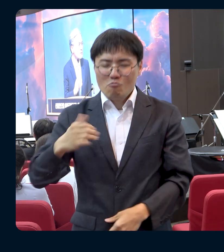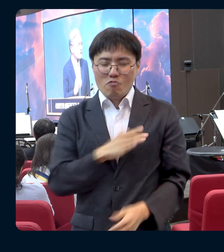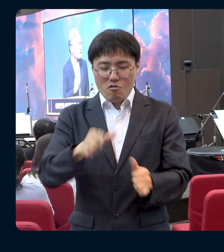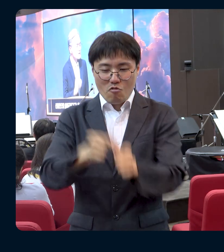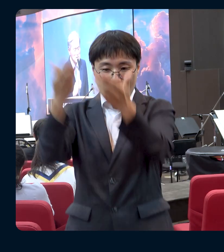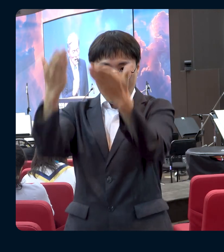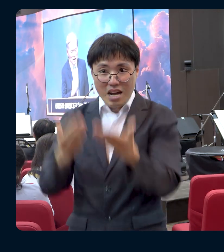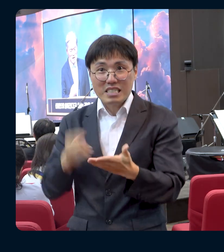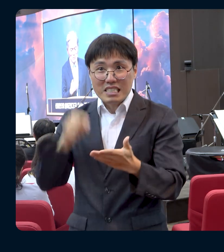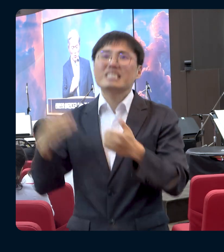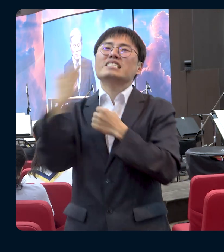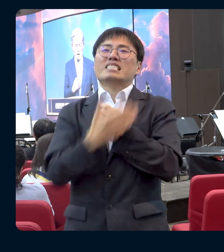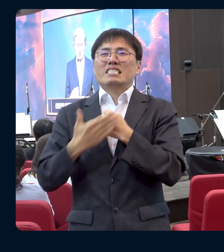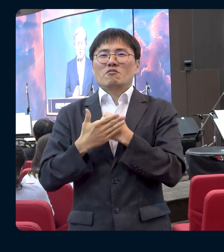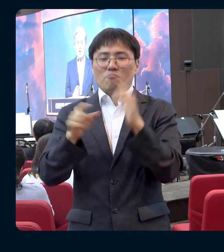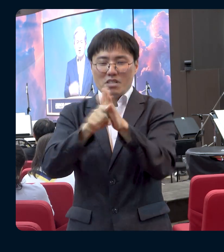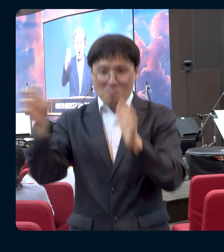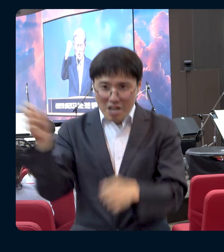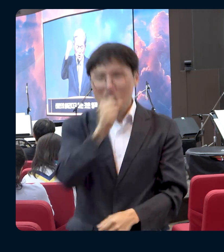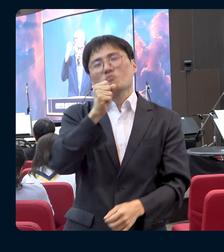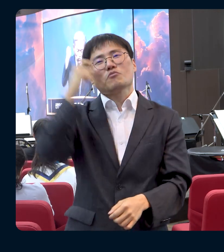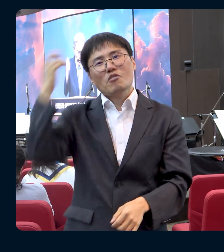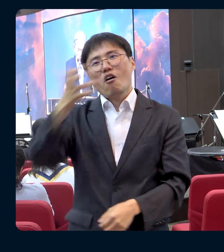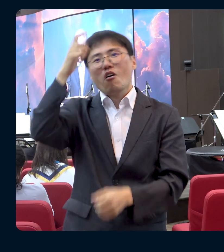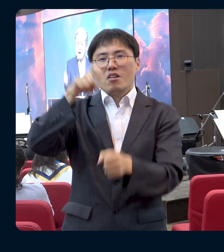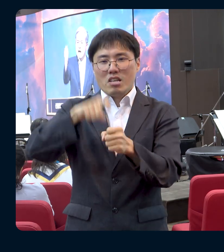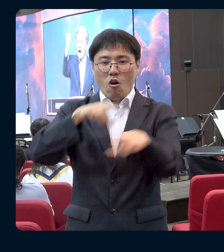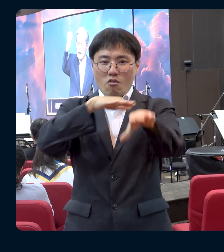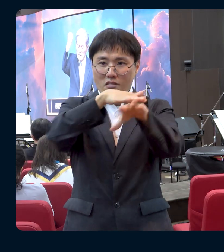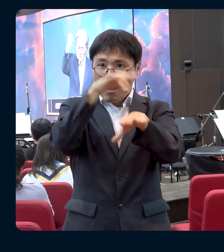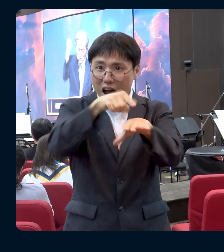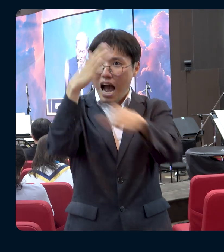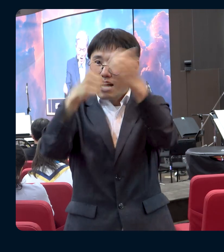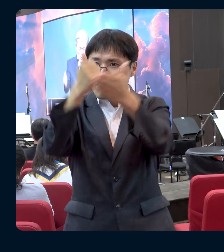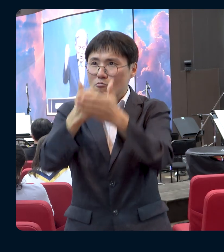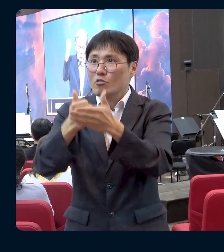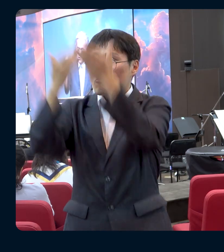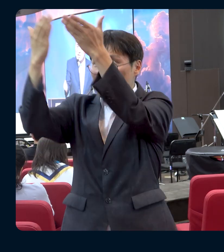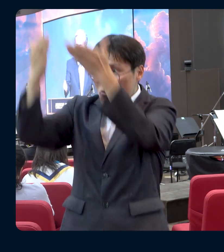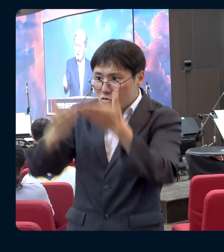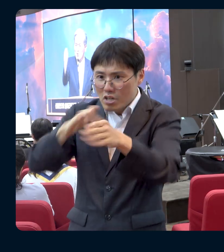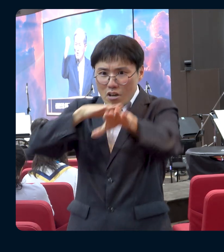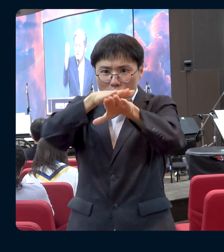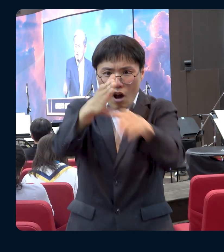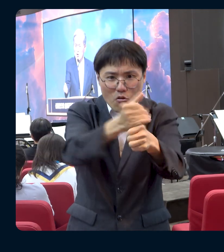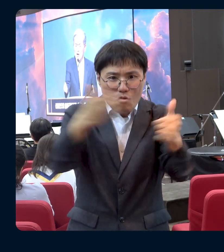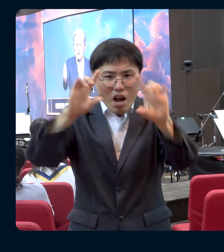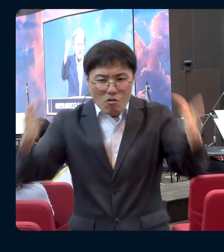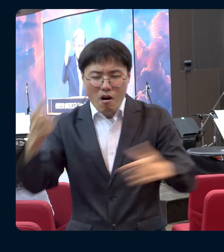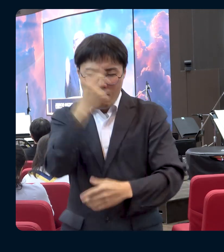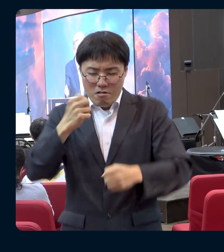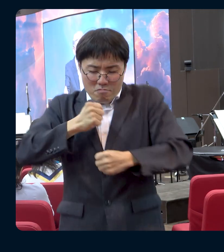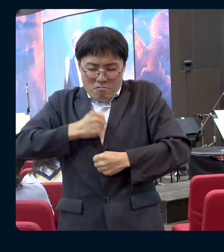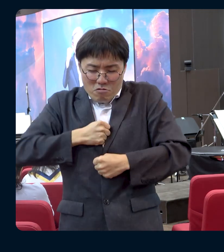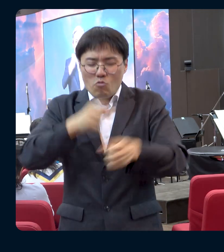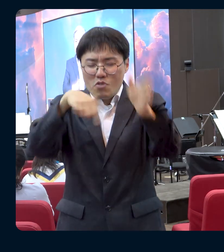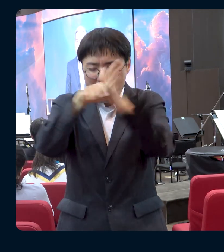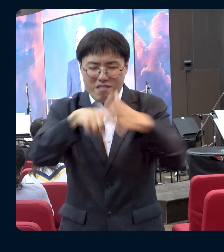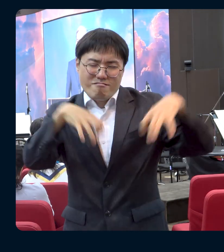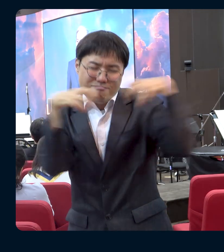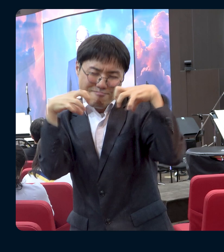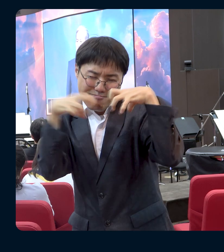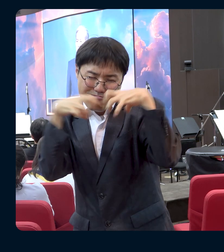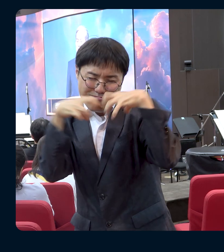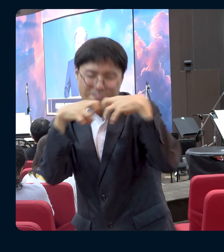우리가 구원받을 때 받았던 그 은혜, 그 모든 걸 가지고 영적 경향, 하나님의 경향을 놓치지 않고 지키기 위한 치열한